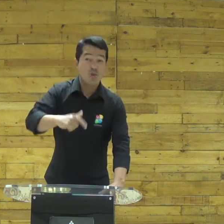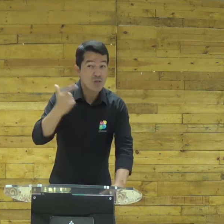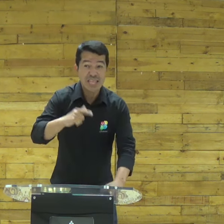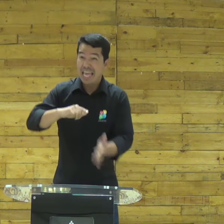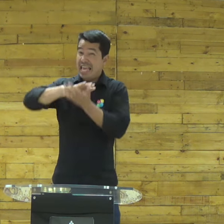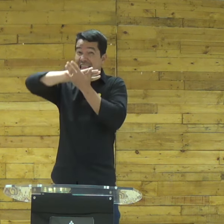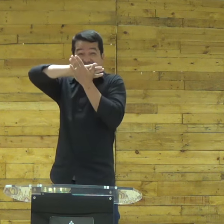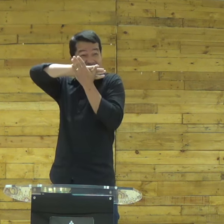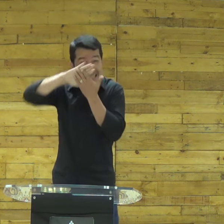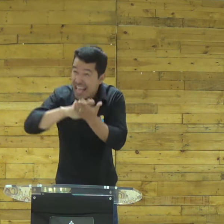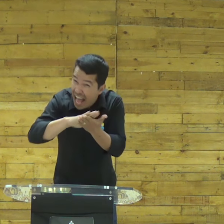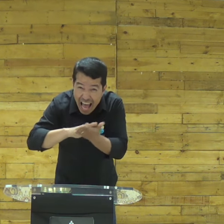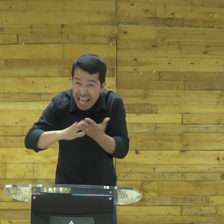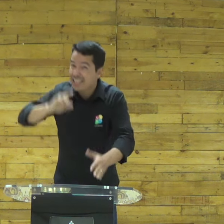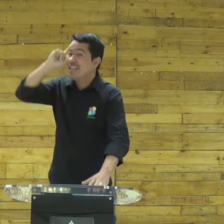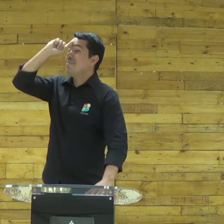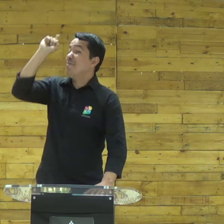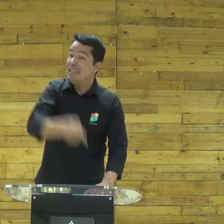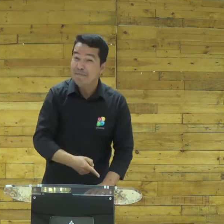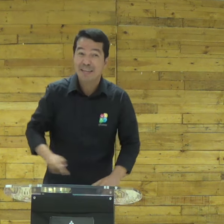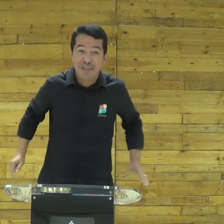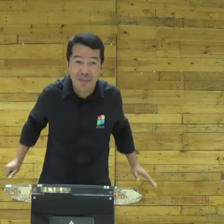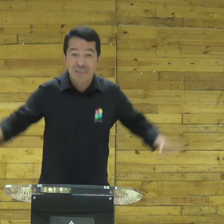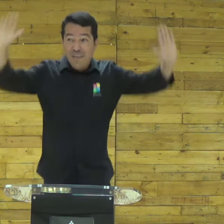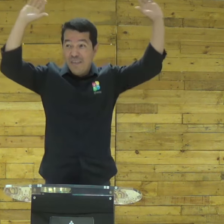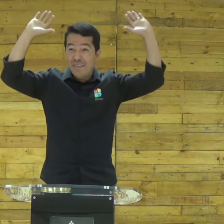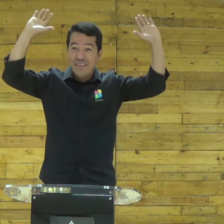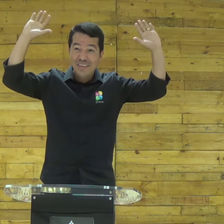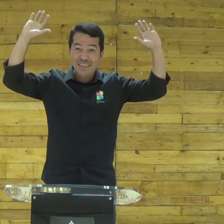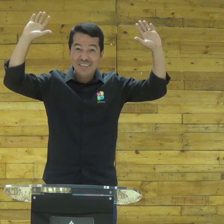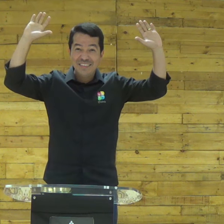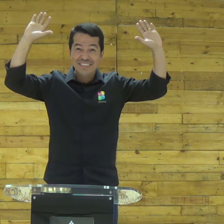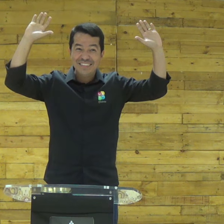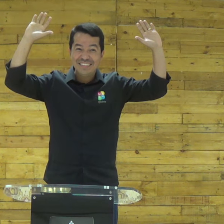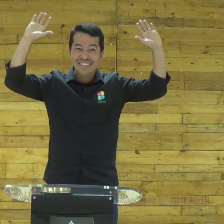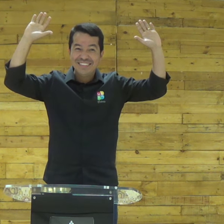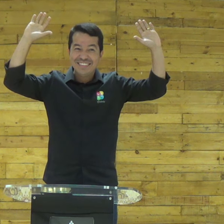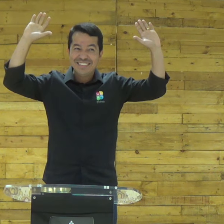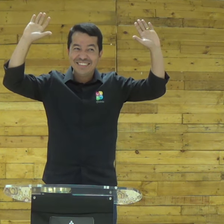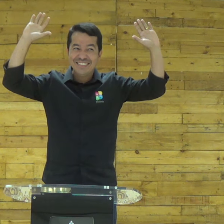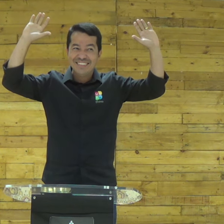não tem mandamentos nenhum ele não ensinou levante a